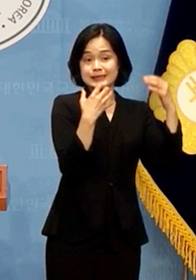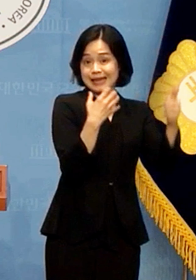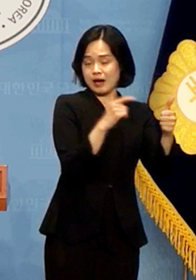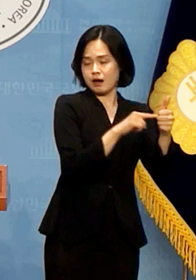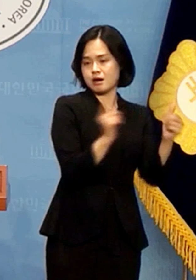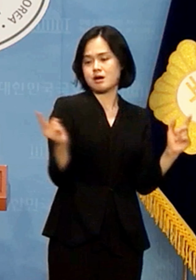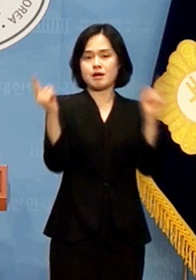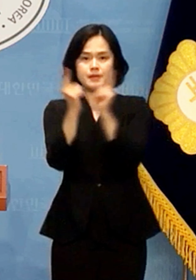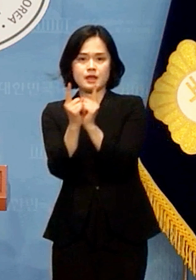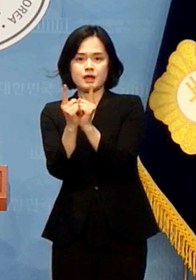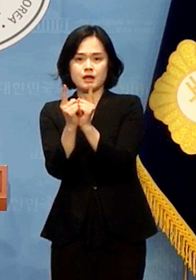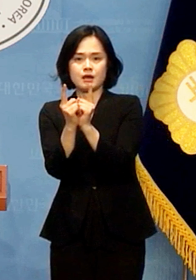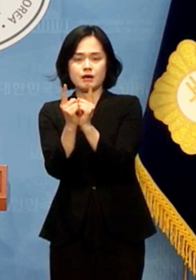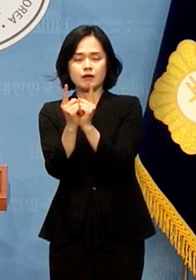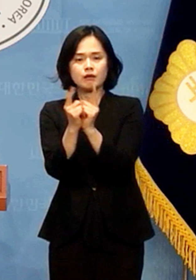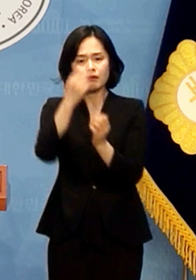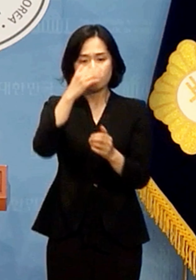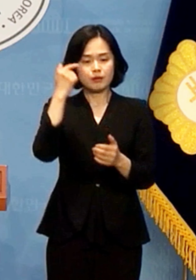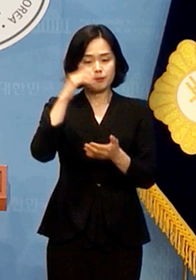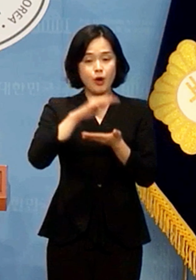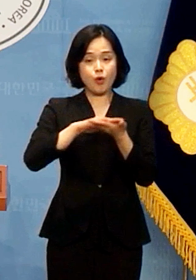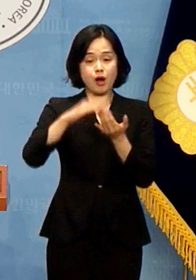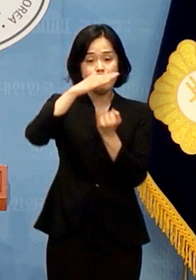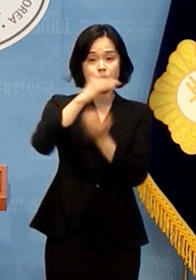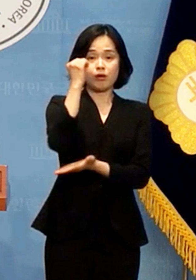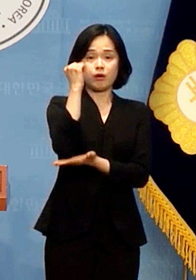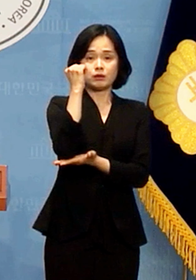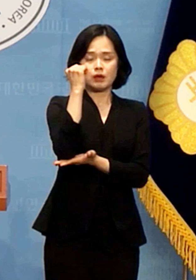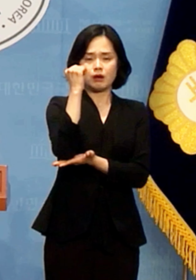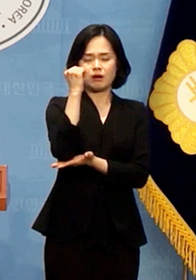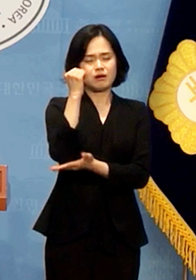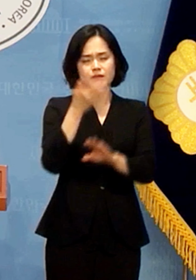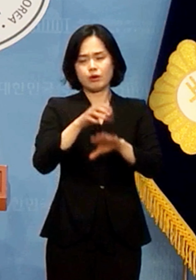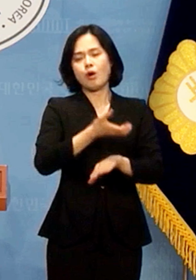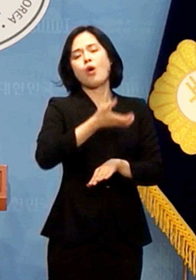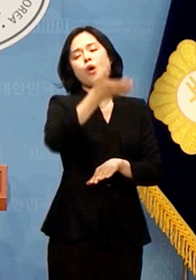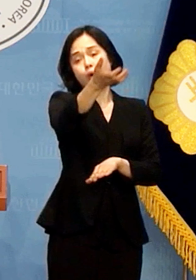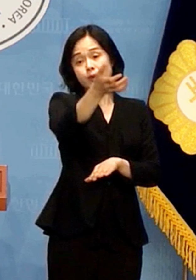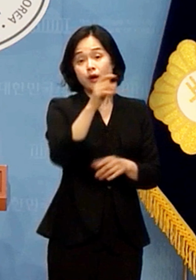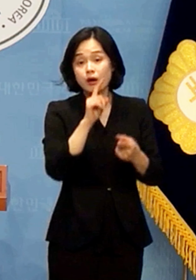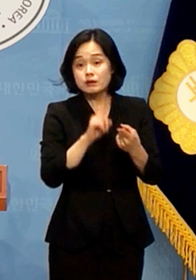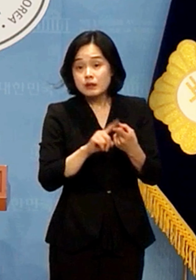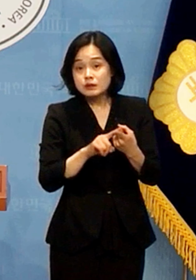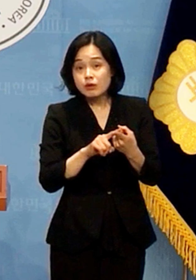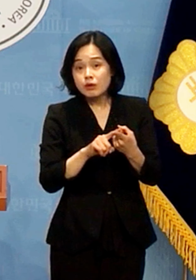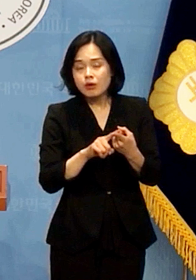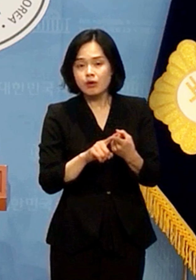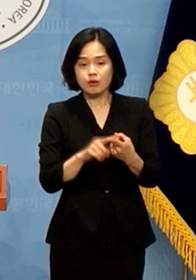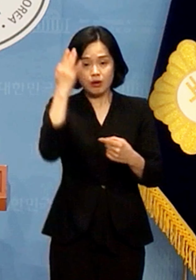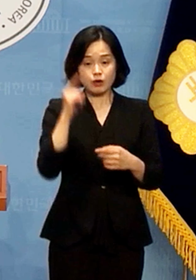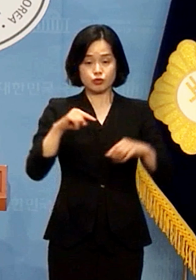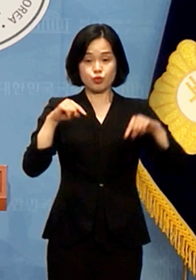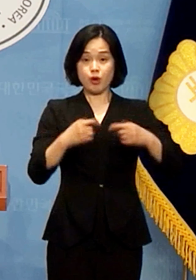한 발언을 한 것에 제독 시민 단체가 반발했다는 보도가 있었습니다 이에 대해 우리나라